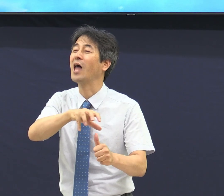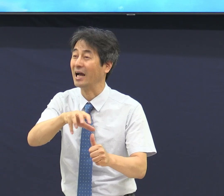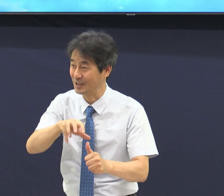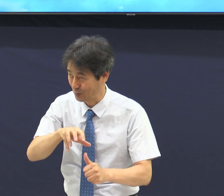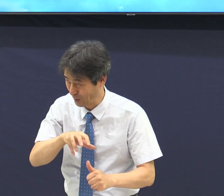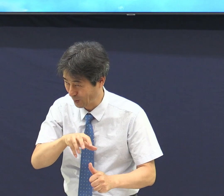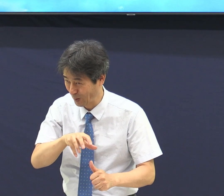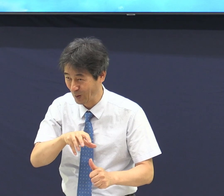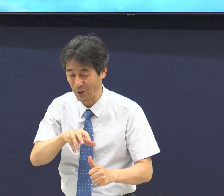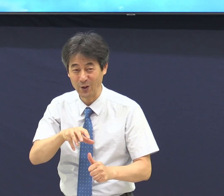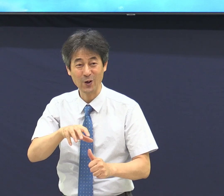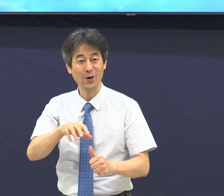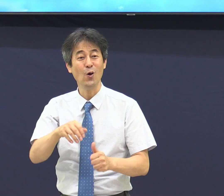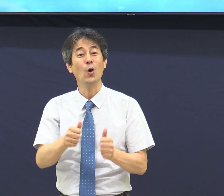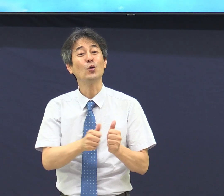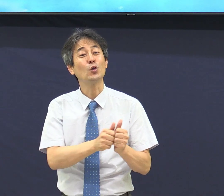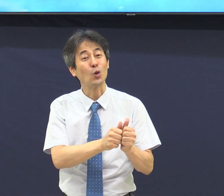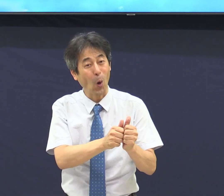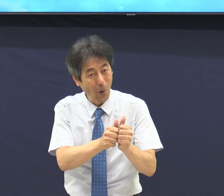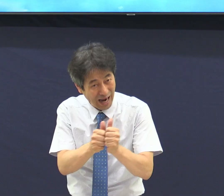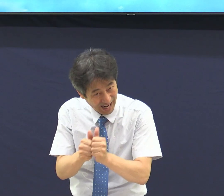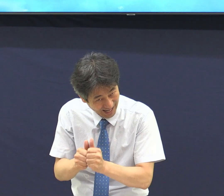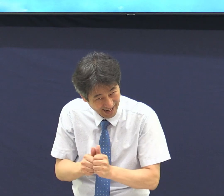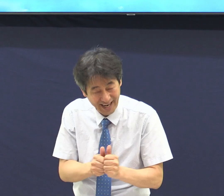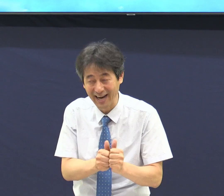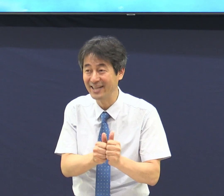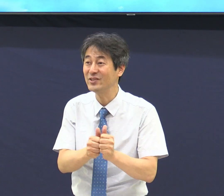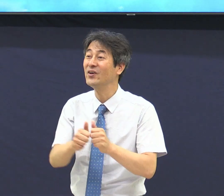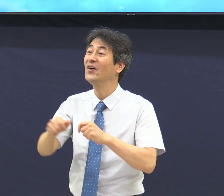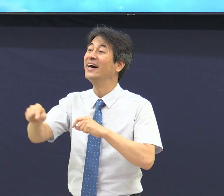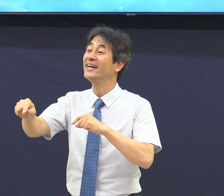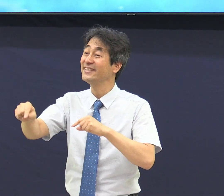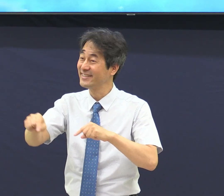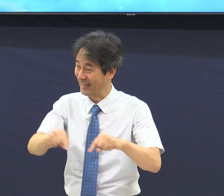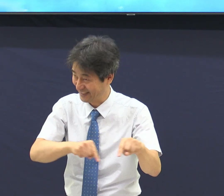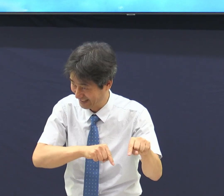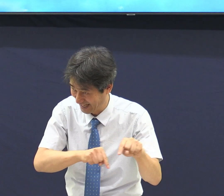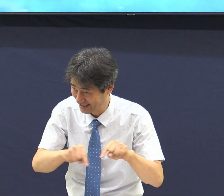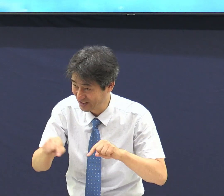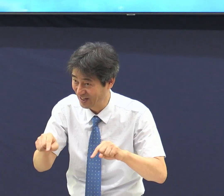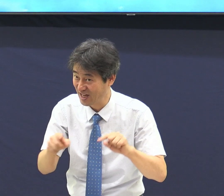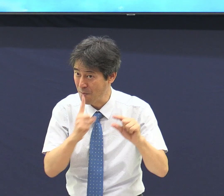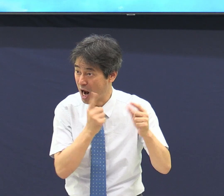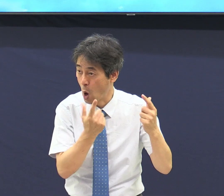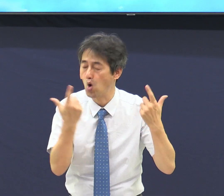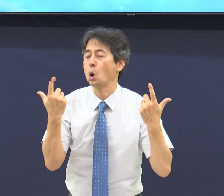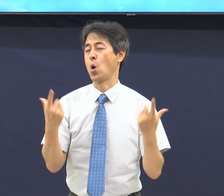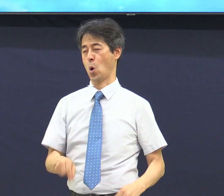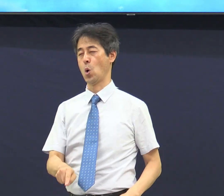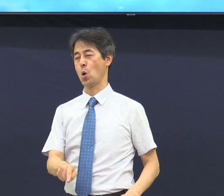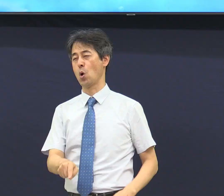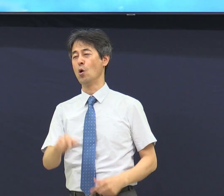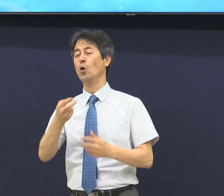섭리난 것은 보호하시고 보존하시고 동행하시고 다스려 주신다라는 것이 섭리라는